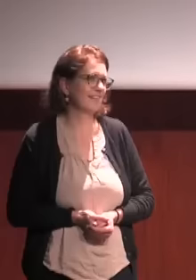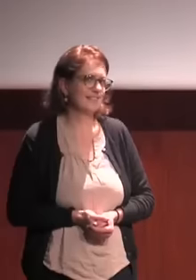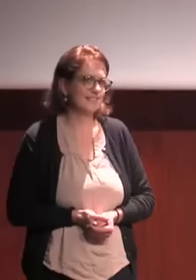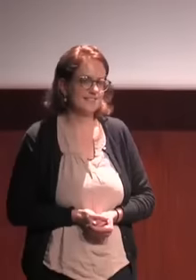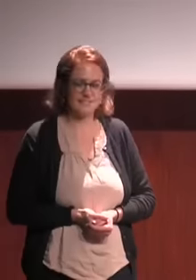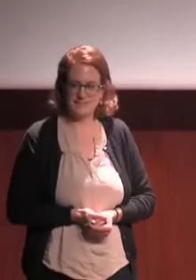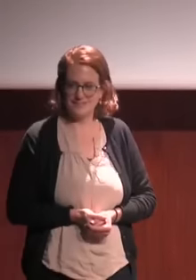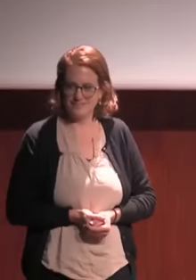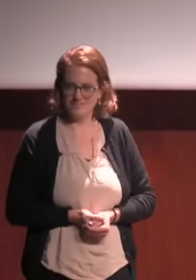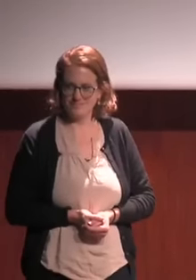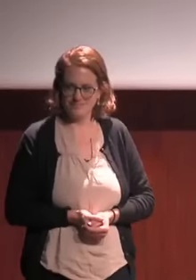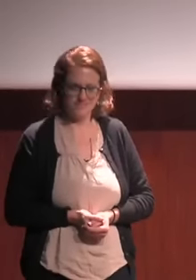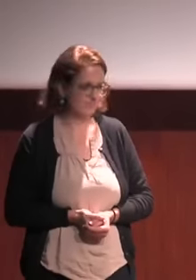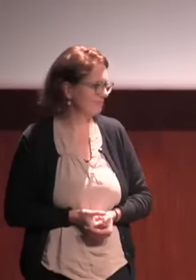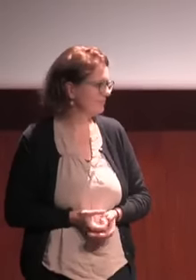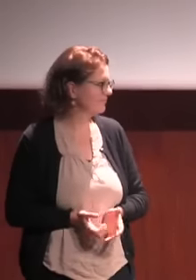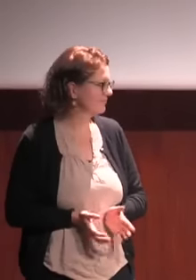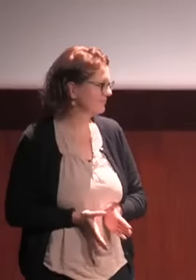Sinon,